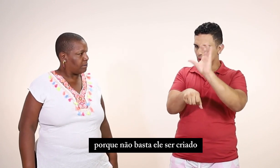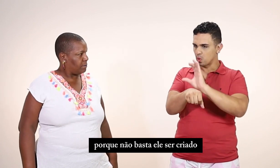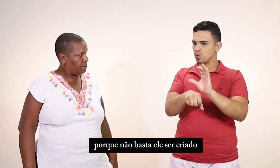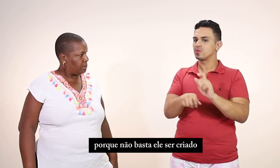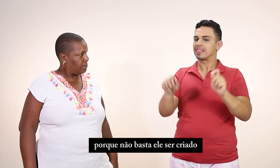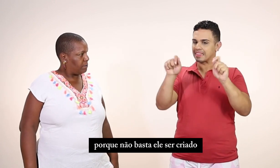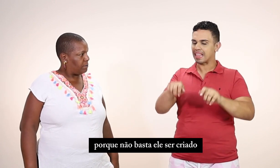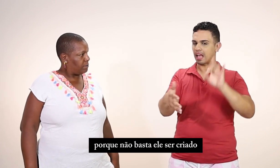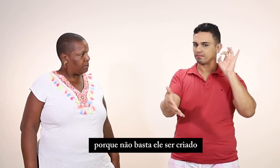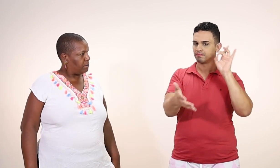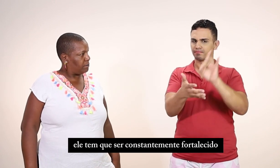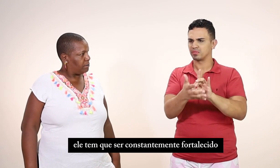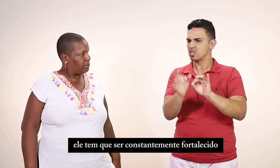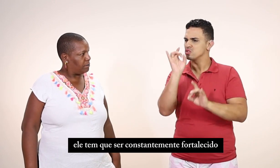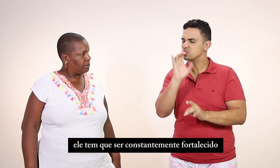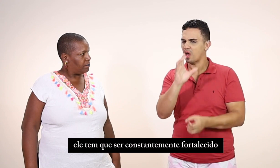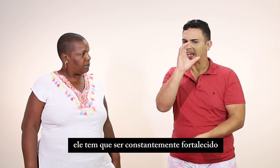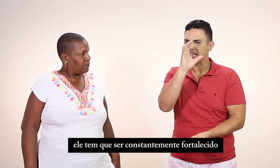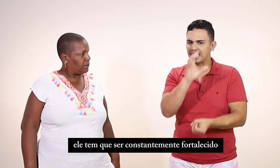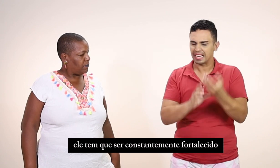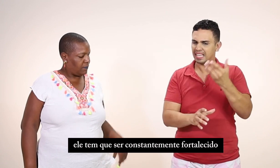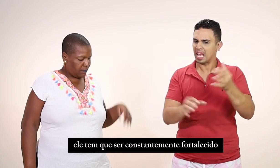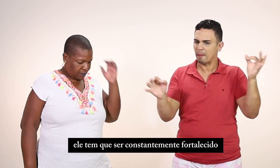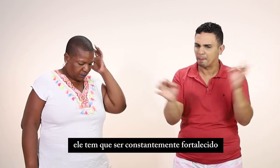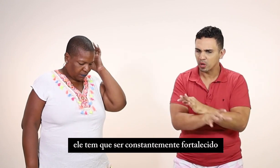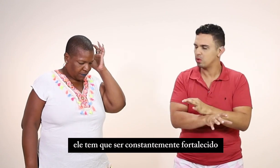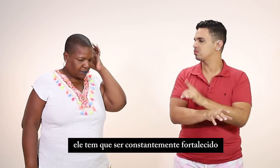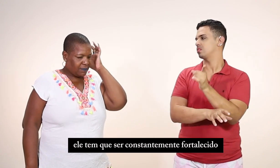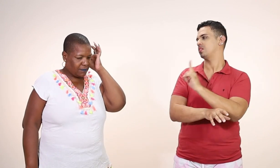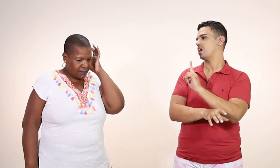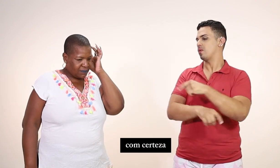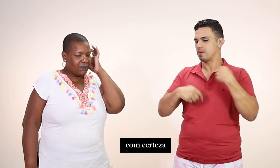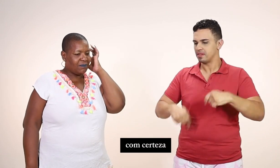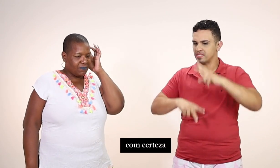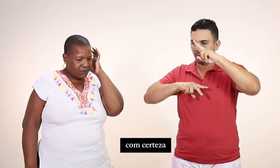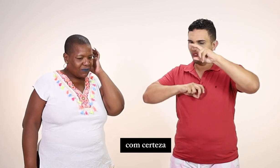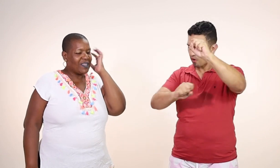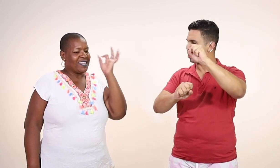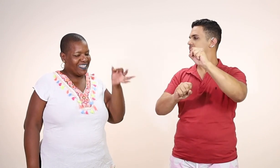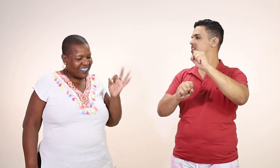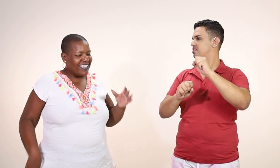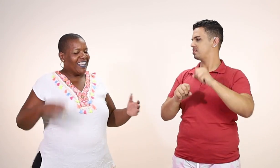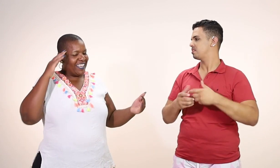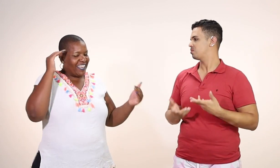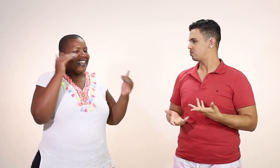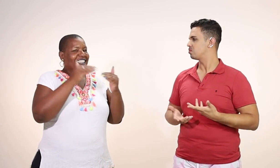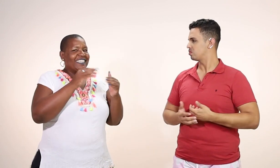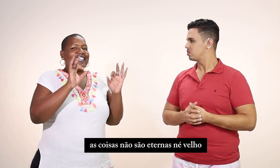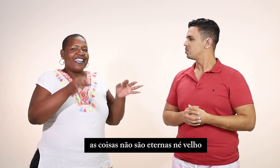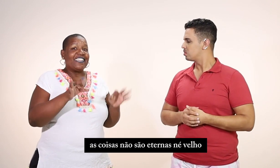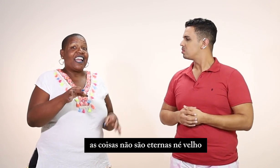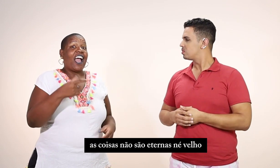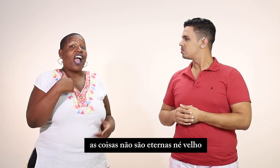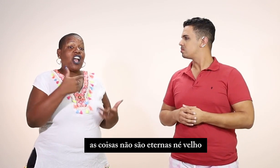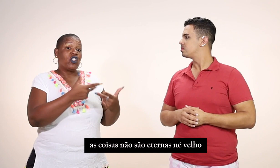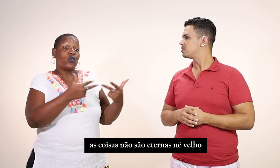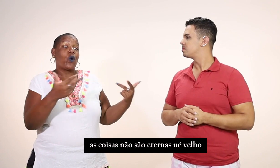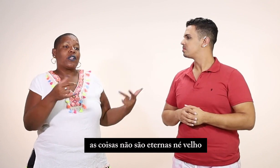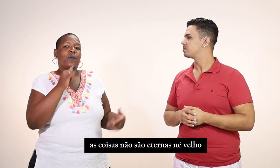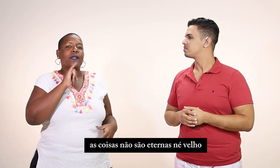ele ser criado, ele tem que ser constantemente fortalecido. Com certeza. As coisas não são eternas,